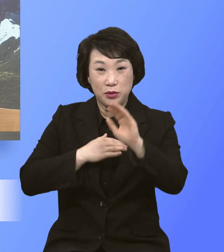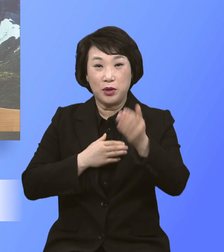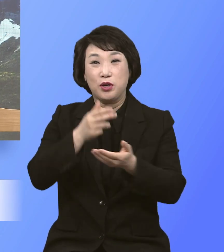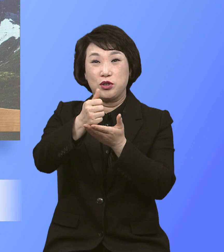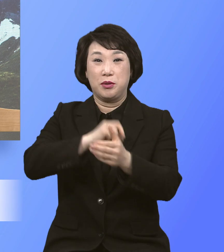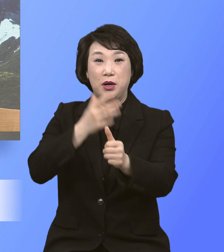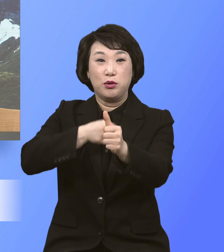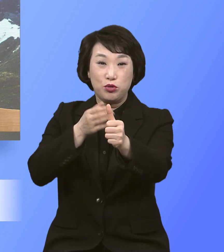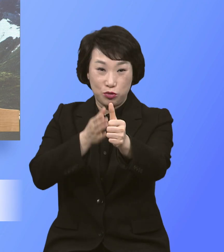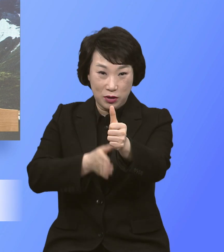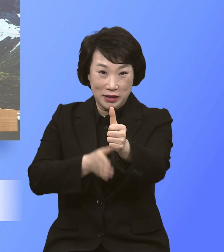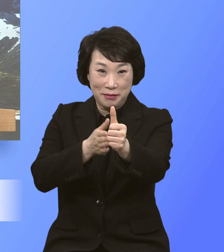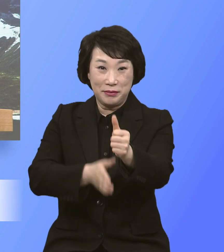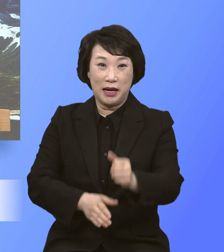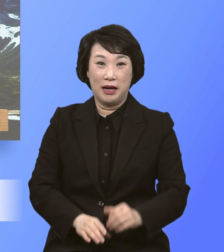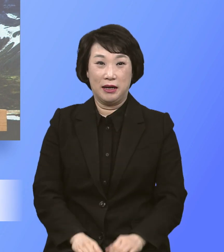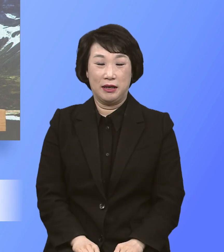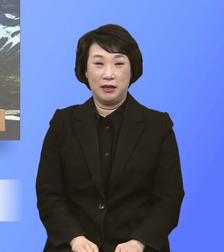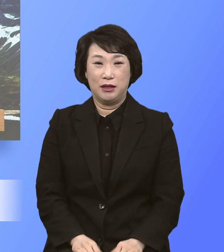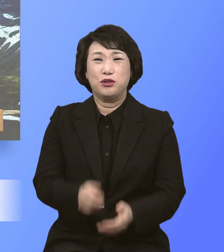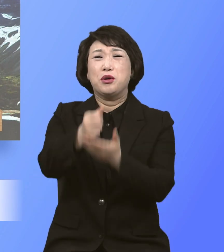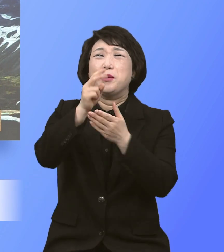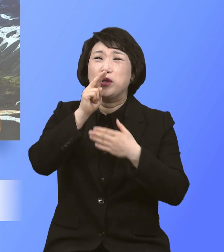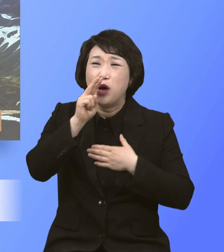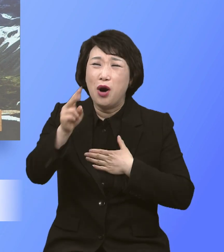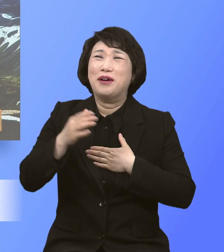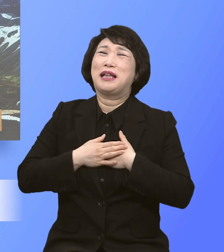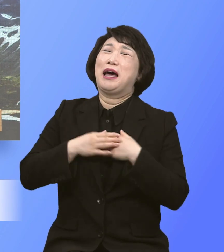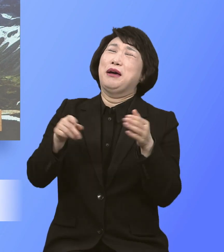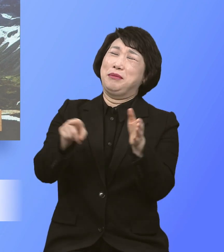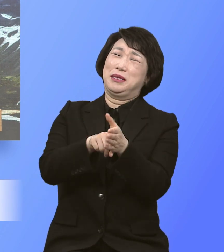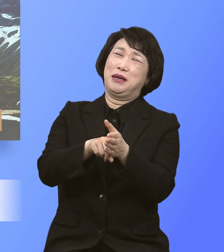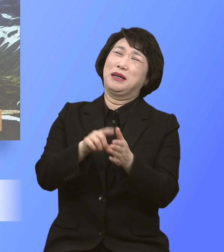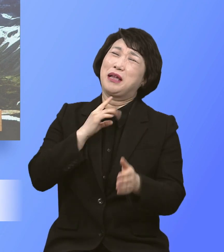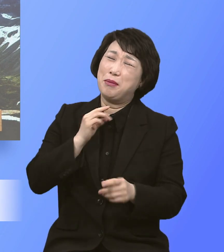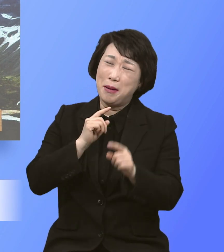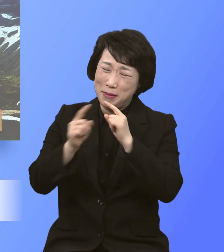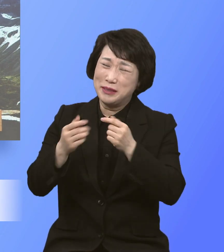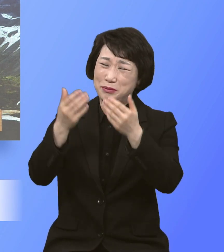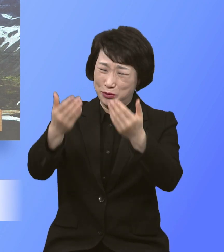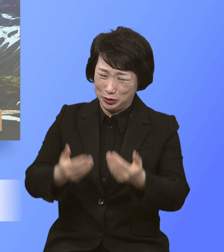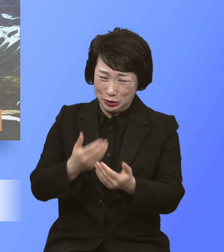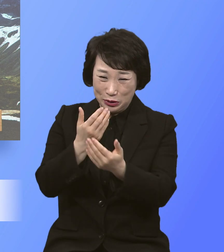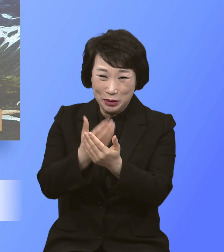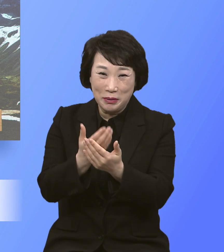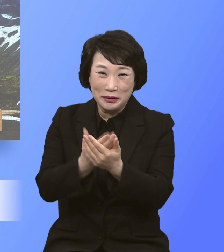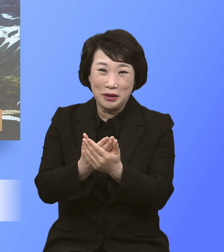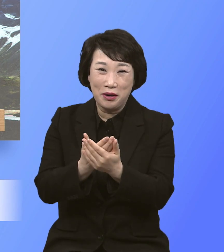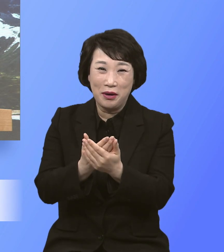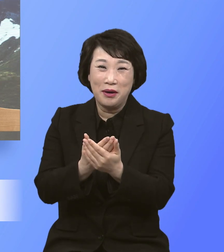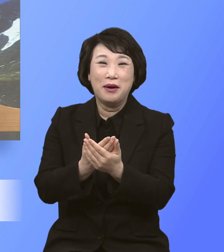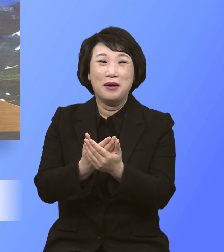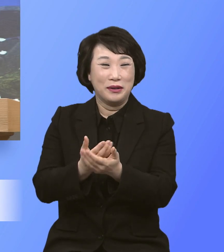이름으로 축원합니다. 주여 내가 믿사오니 다만 말씀으로만 하옵소서.